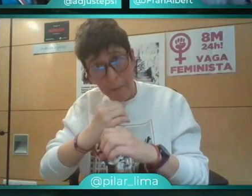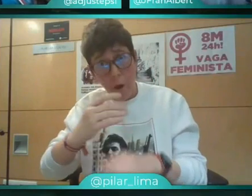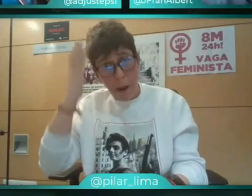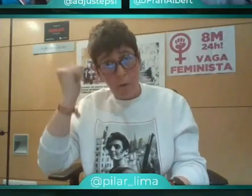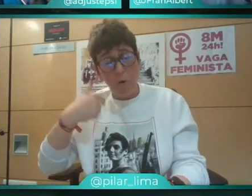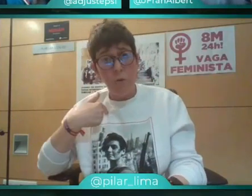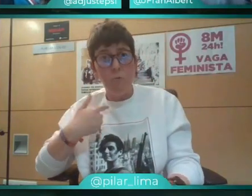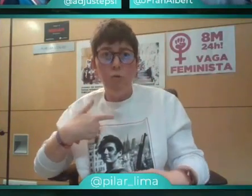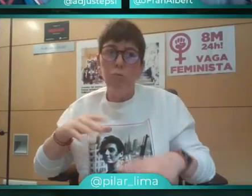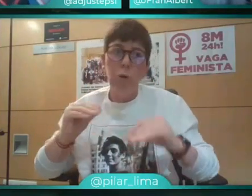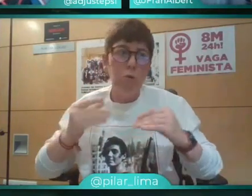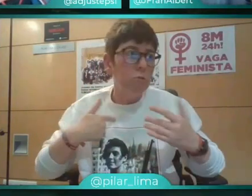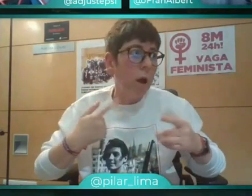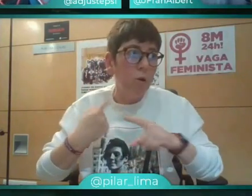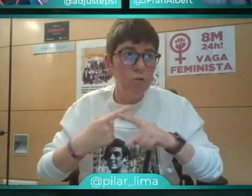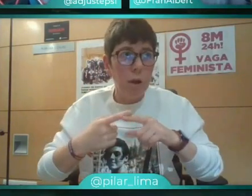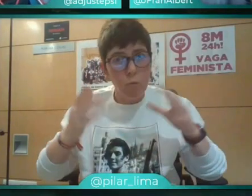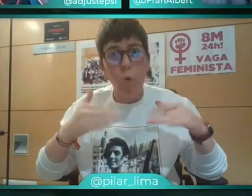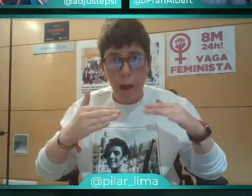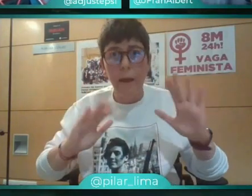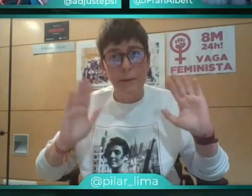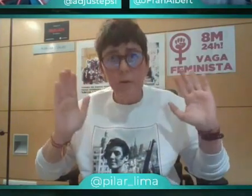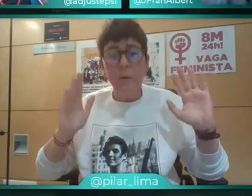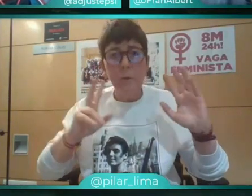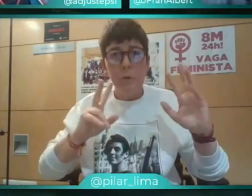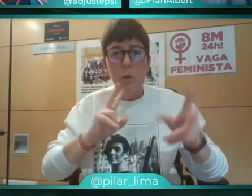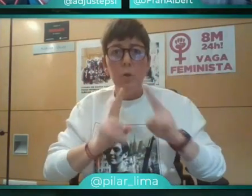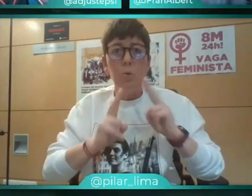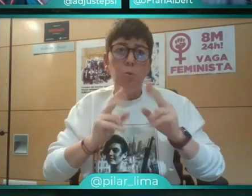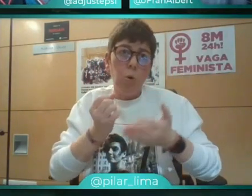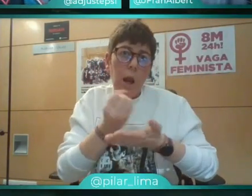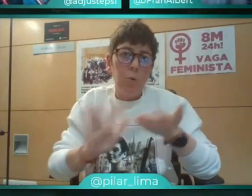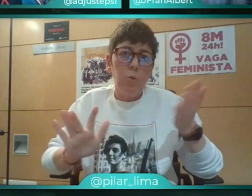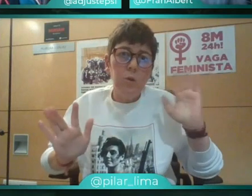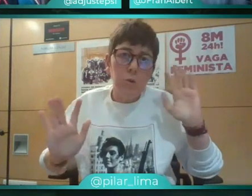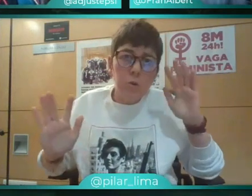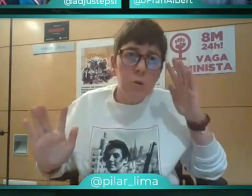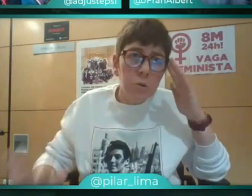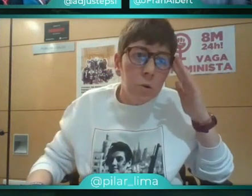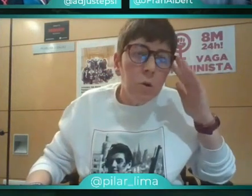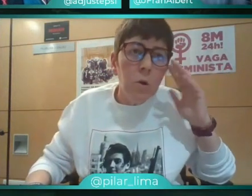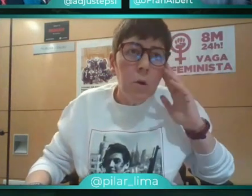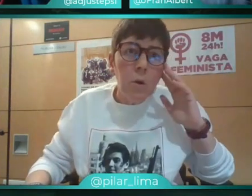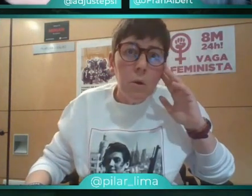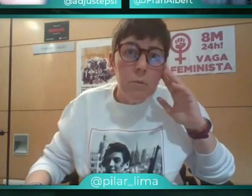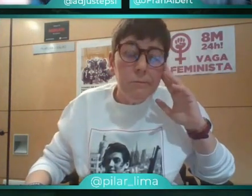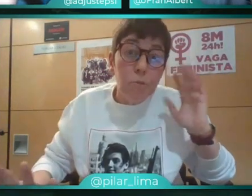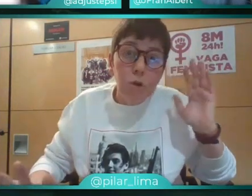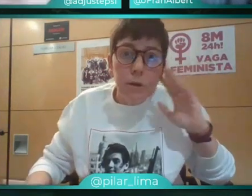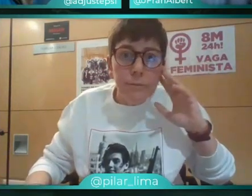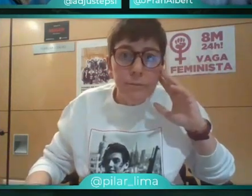que Pablo Iglesias está colocado aquí porque le has hecho alguna Pablo Iglesias que decir o sea burradas y son